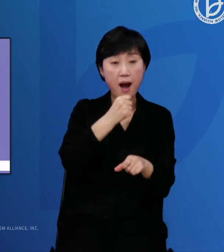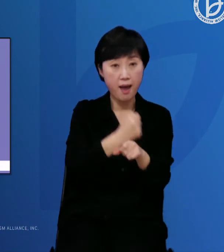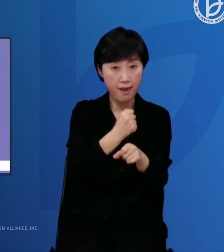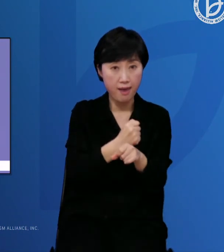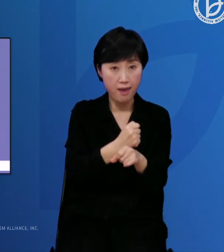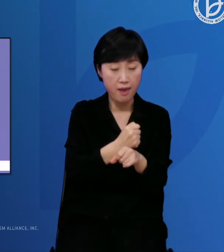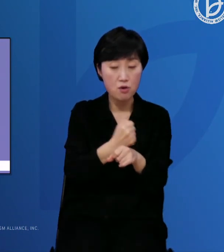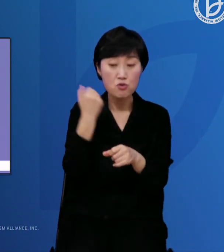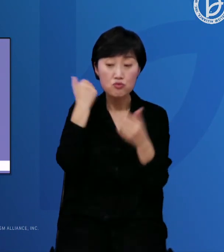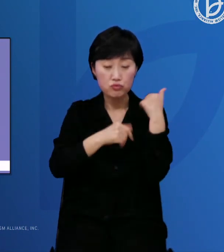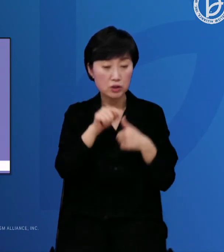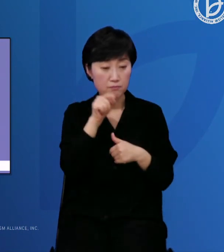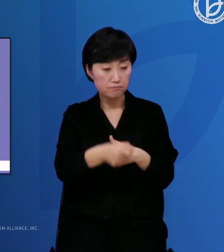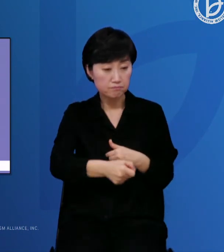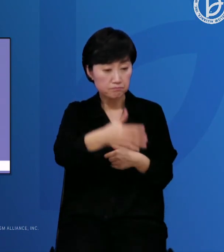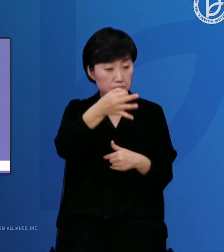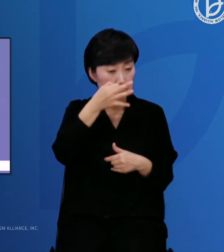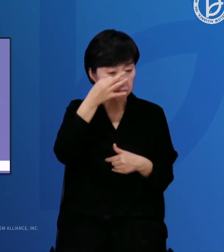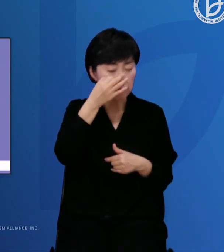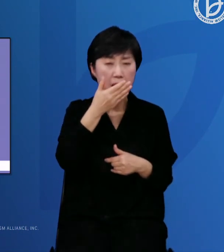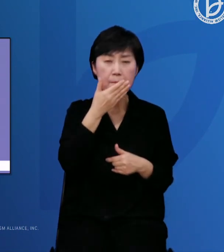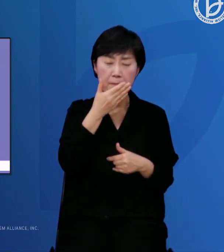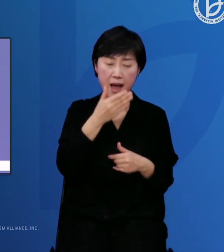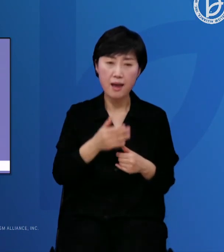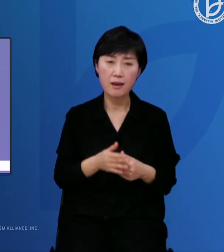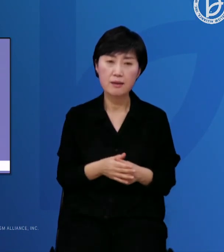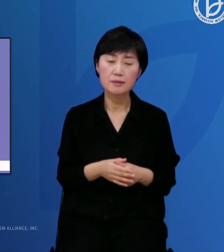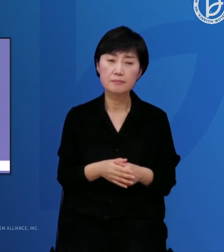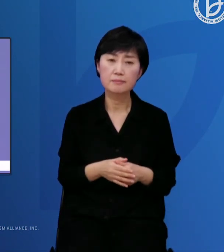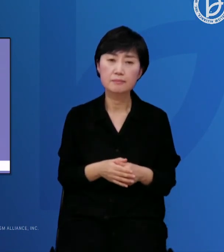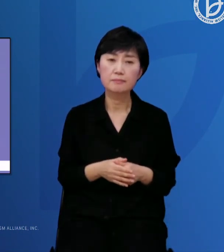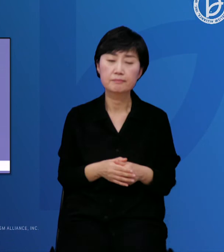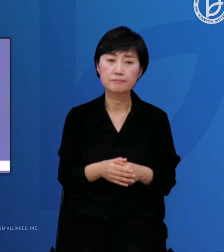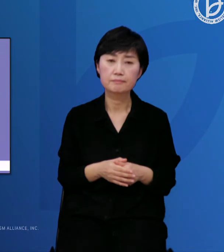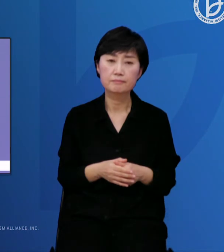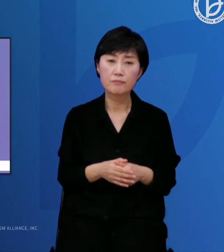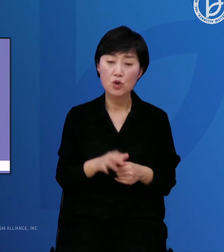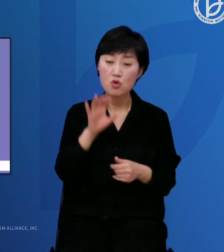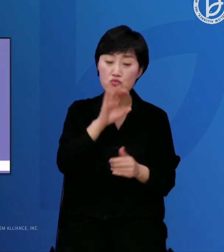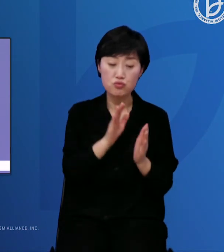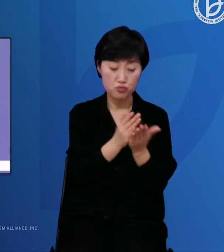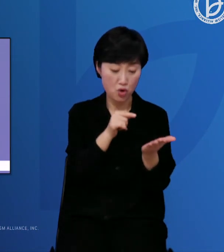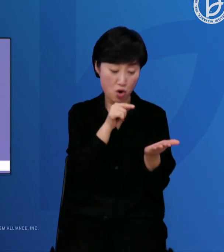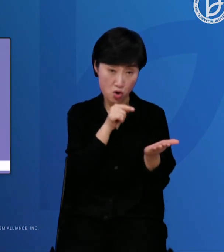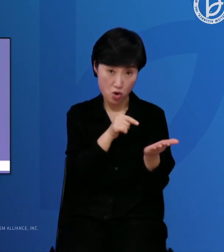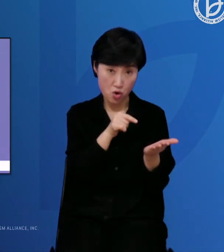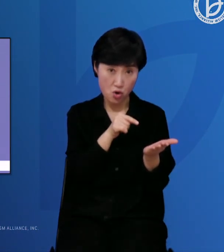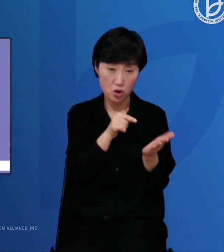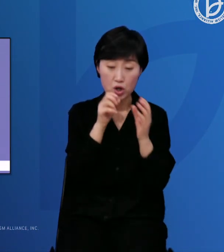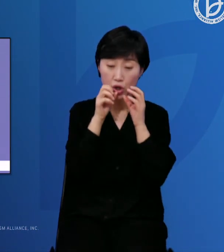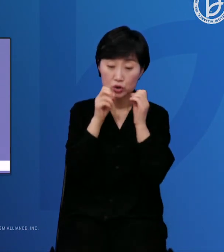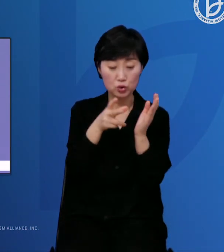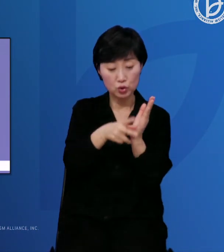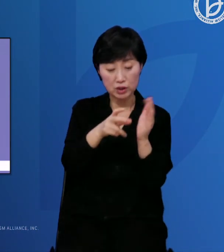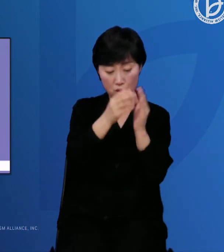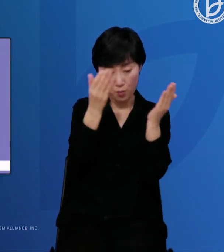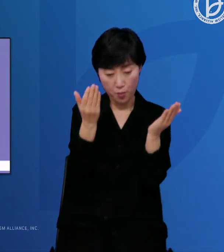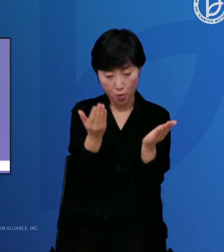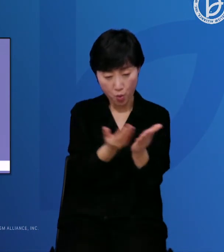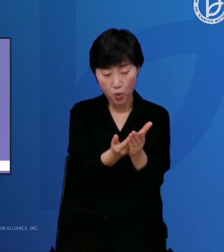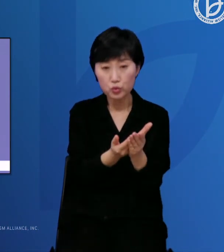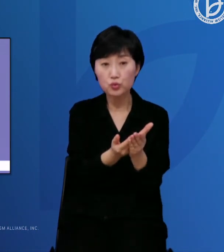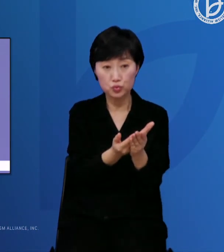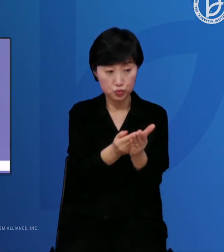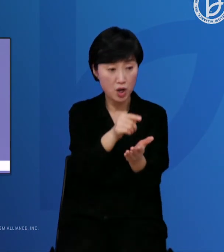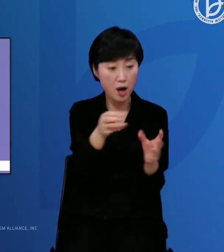손쉽게 말씀을 들을 수 있는 시스템을 준비하고 있습니다. 또 훈련 교재를 비롯한 모든 전도 자료를 공식 홈페이지에서